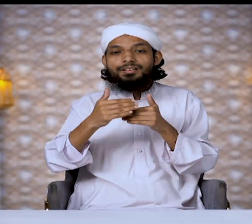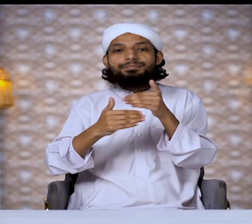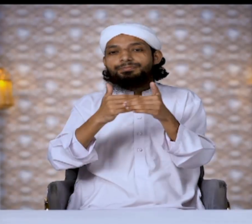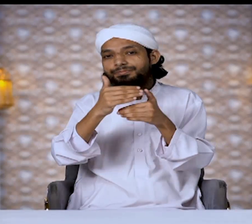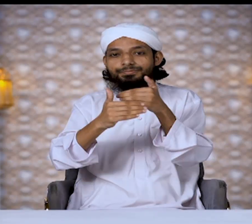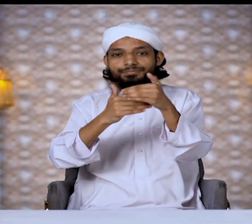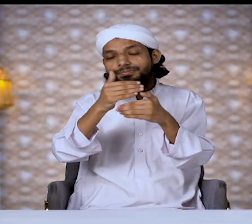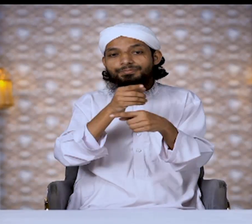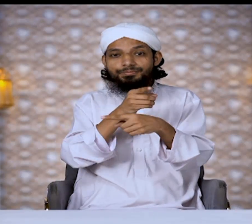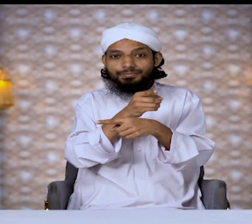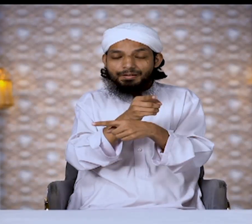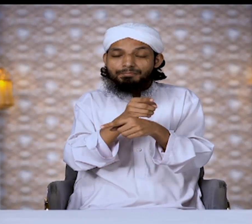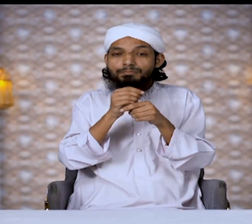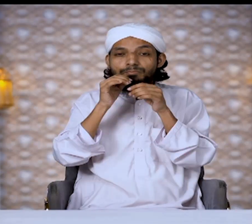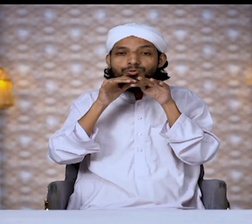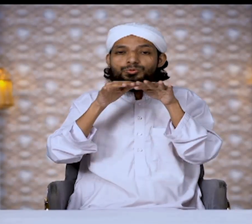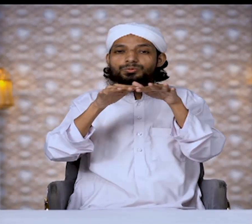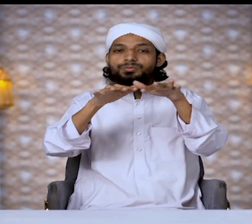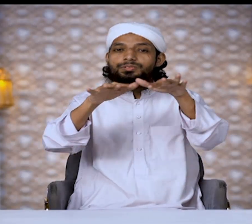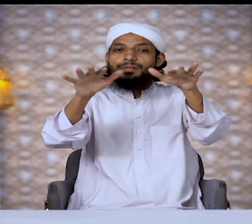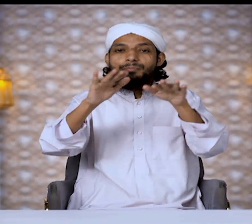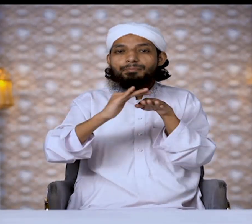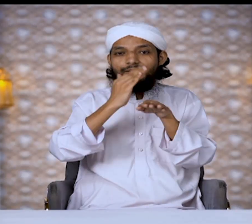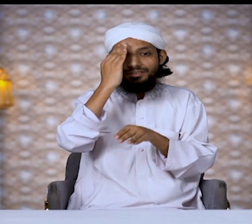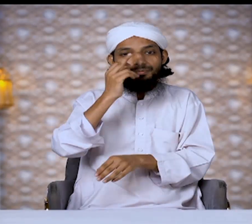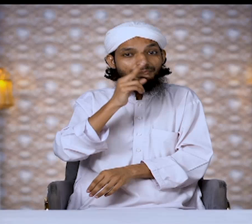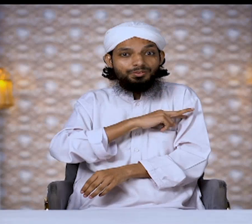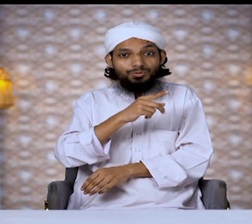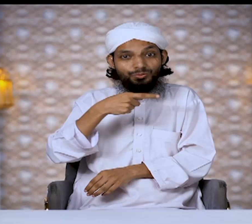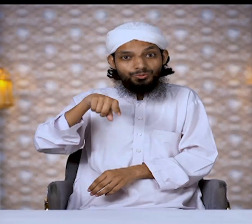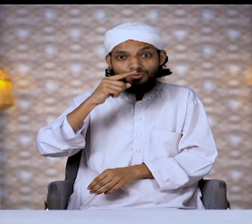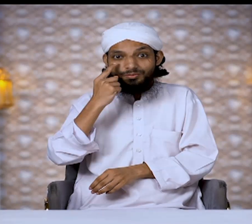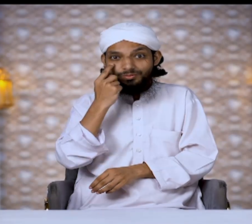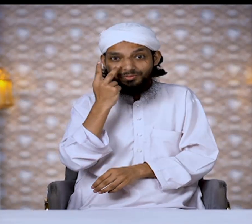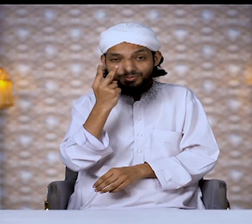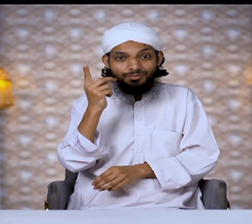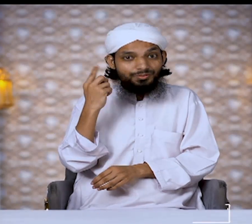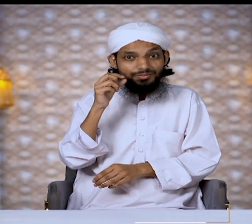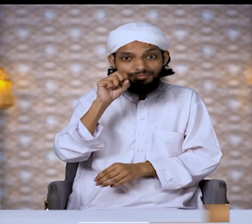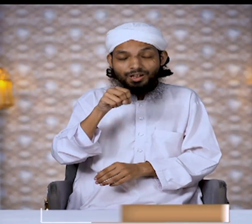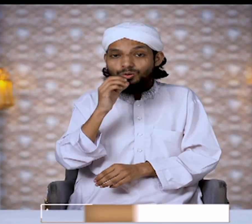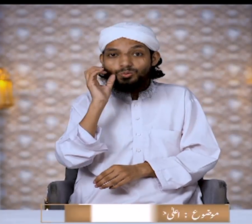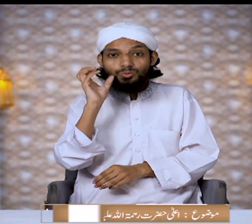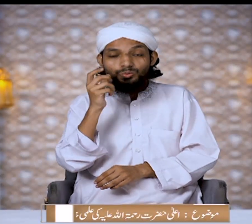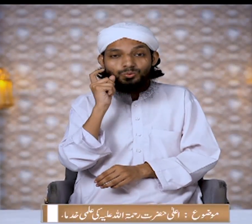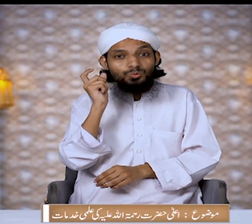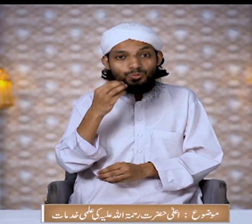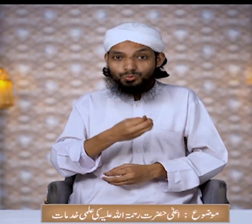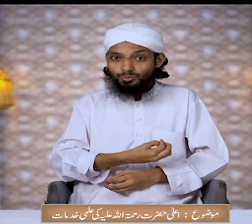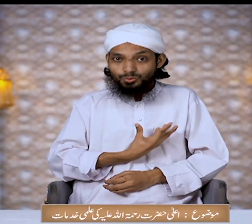آہستہ آہستہ تدریسی میدان میں مشہور ہوتی چلی گئی۔ پیارے اسلامی بھائیوں، سنا آپ نے کہ جو خوش نصیب مسلمان دین متین کی سربلندی